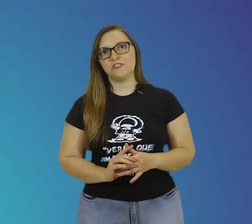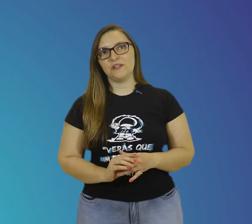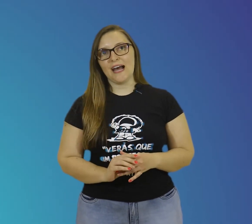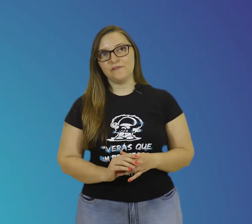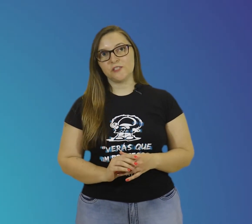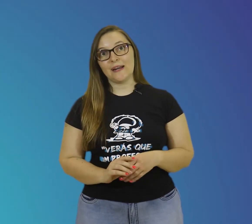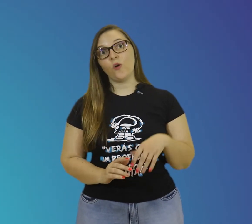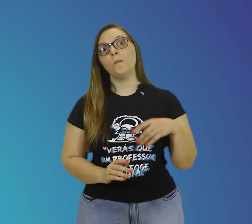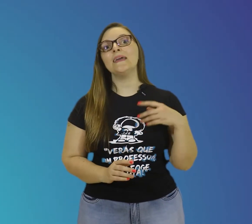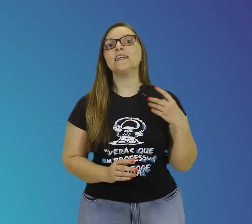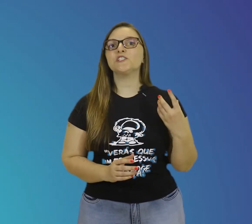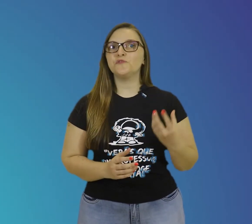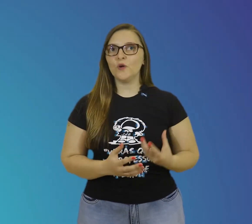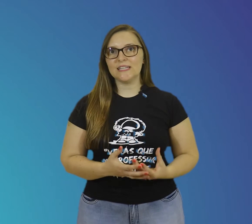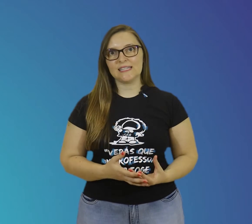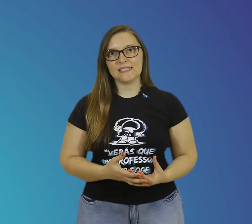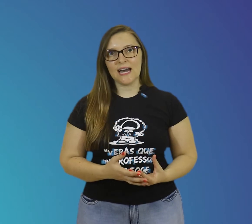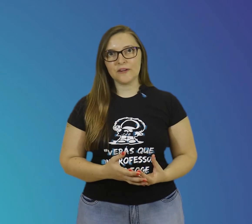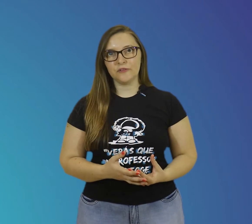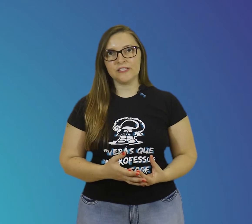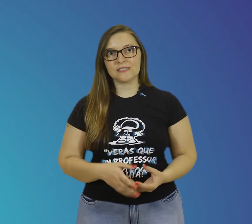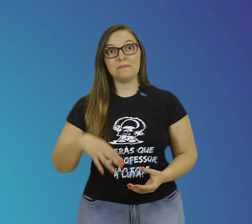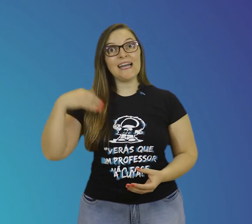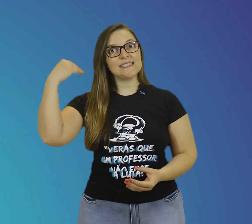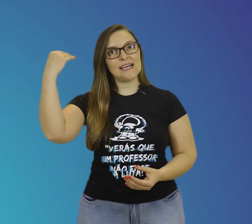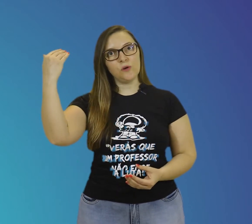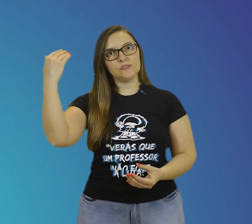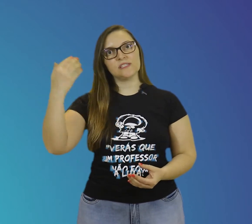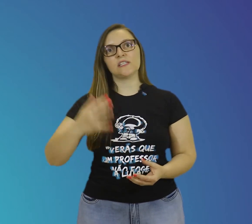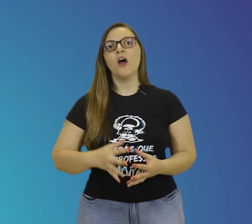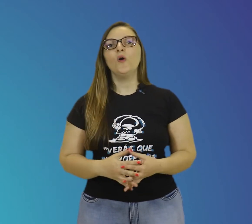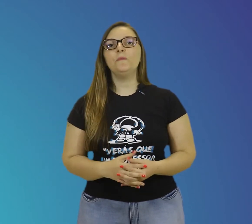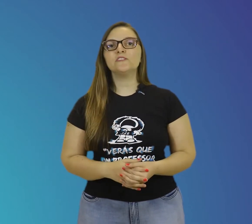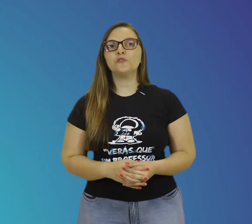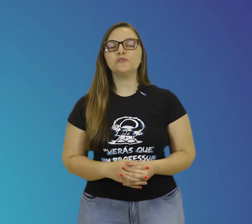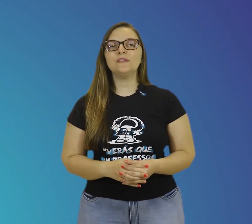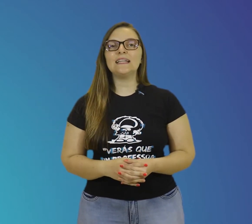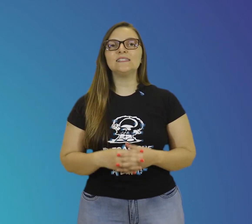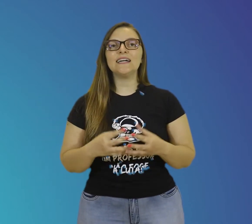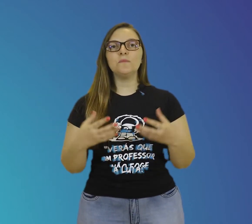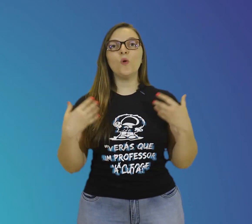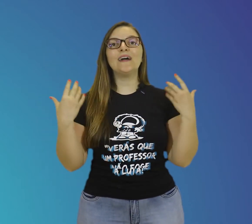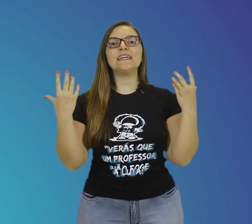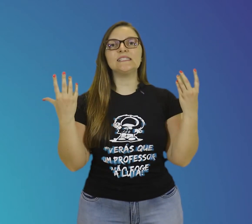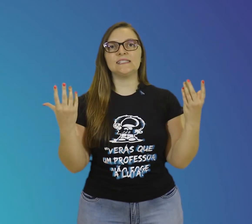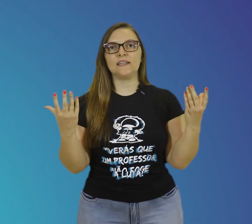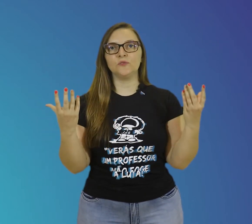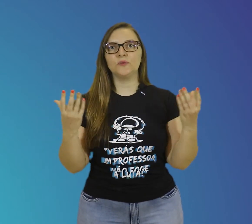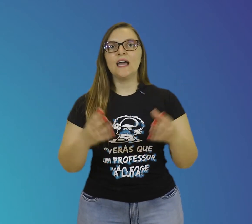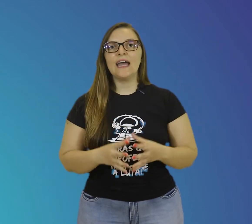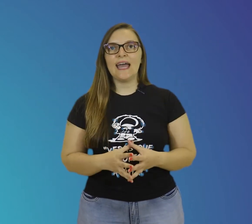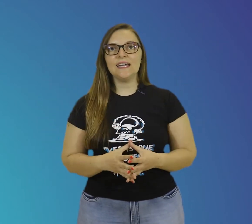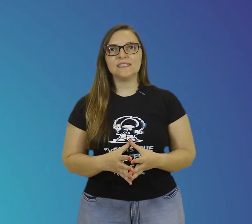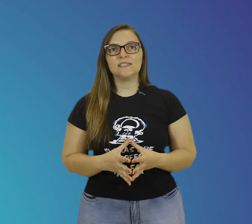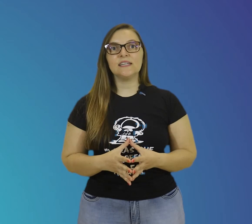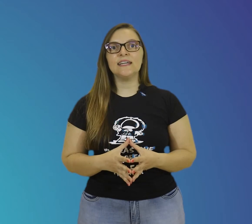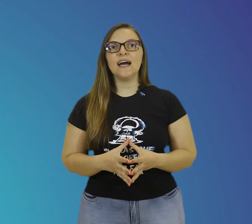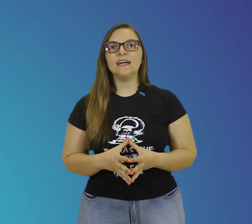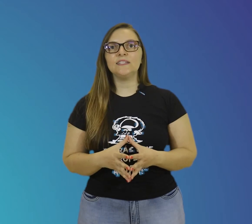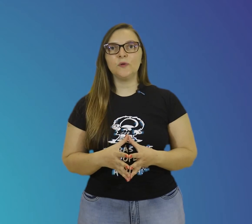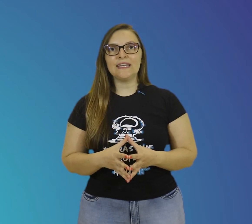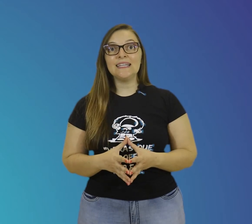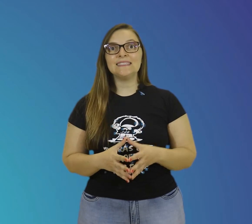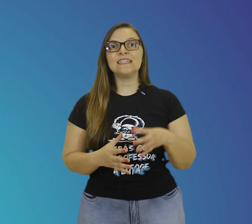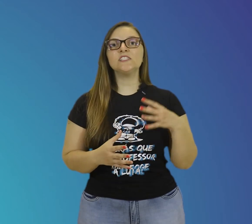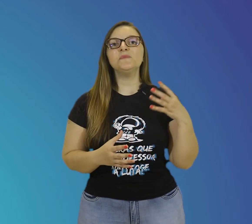do esforço das girafas para comer as folhas das árvores mais altas, o pescoço delas acabou crescendo. Esta